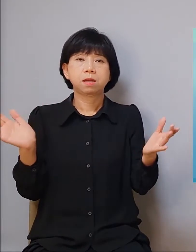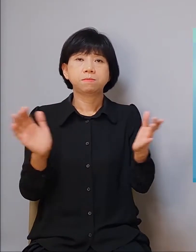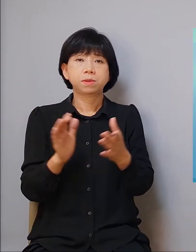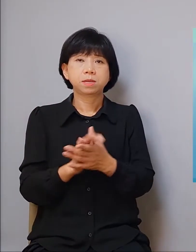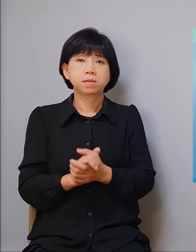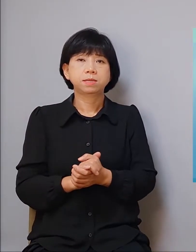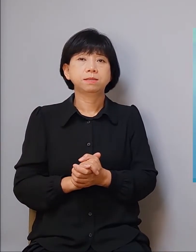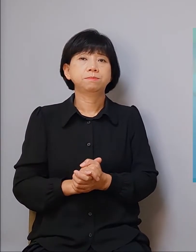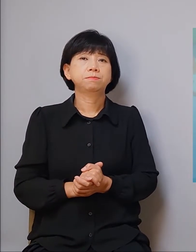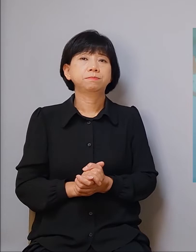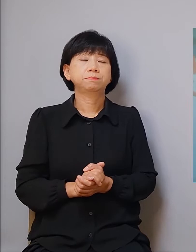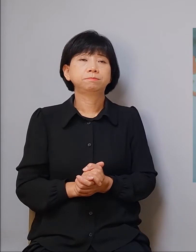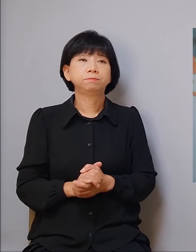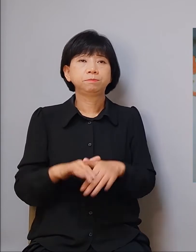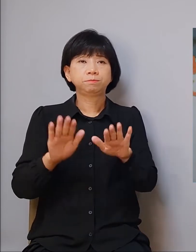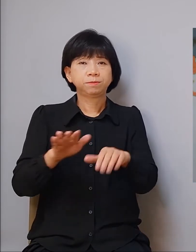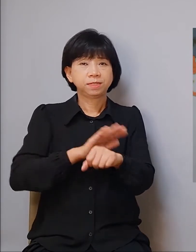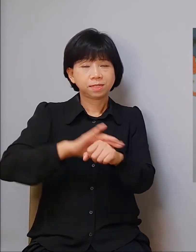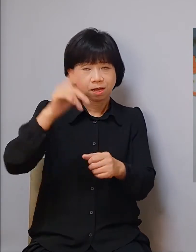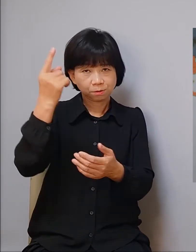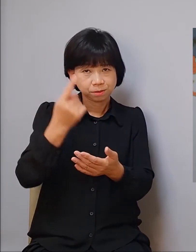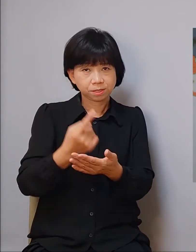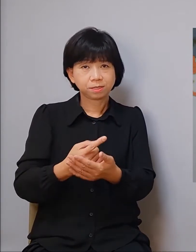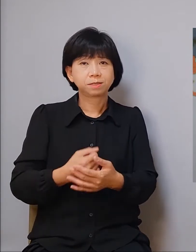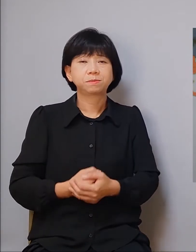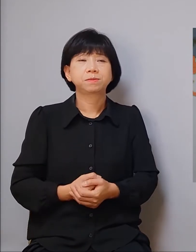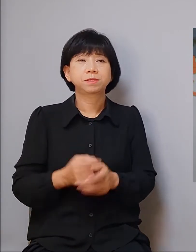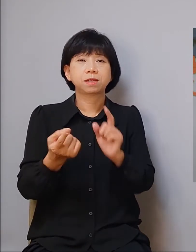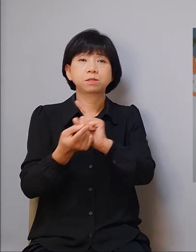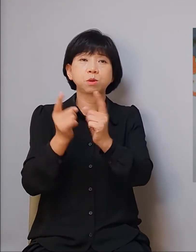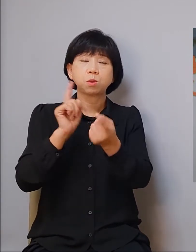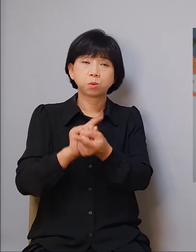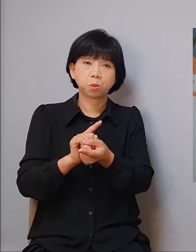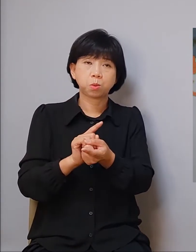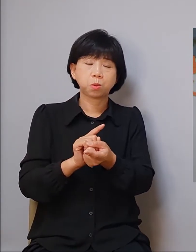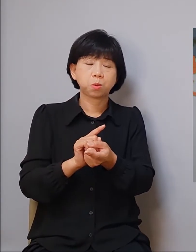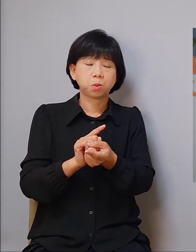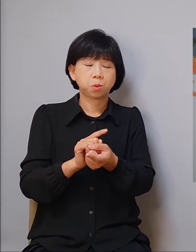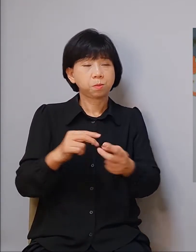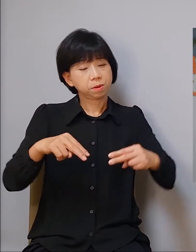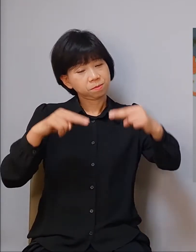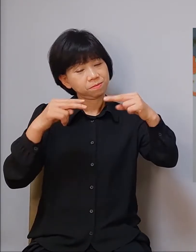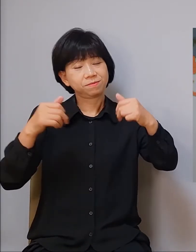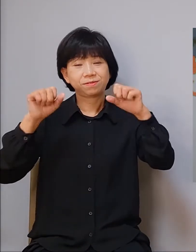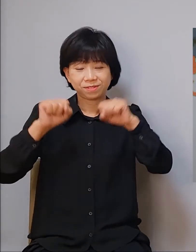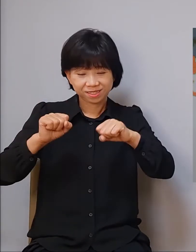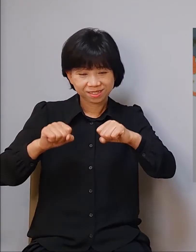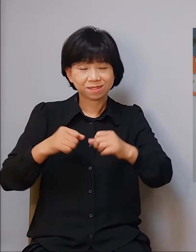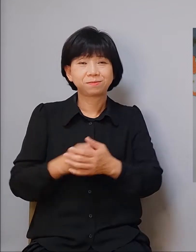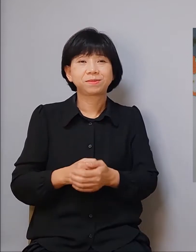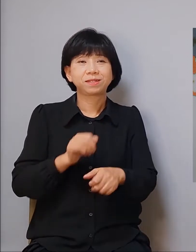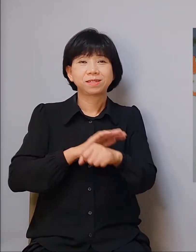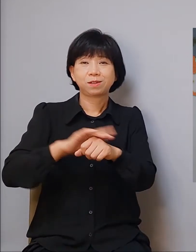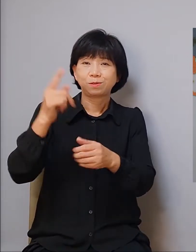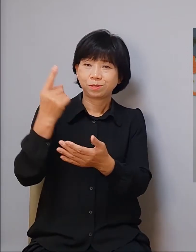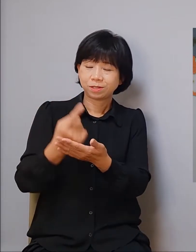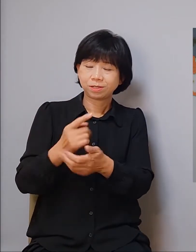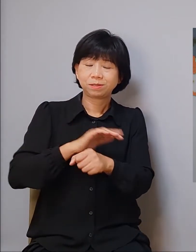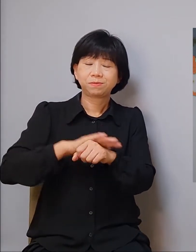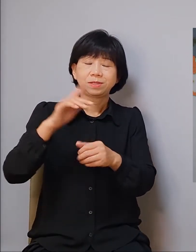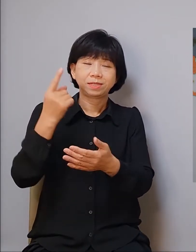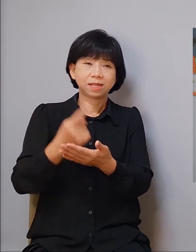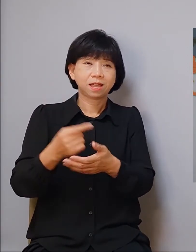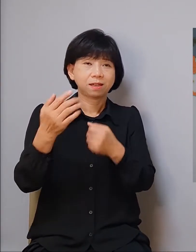살겠습니다. 아멘. 오늘 잘 나오셨습니다. 우리 서로 앞뒤로 한번 보시고 인사 나누시겠습니다. 잘 오셨습니다. 은혜